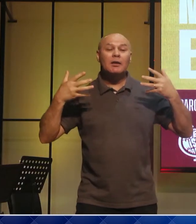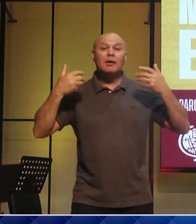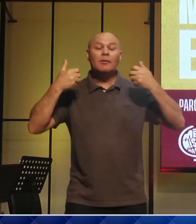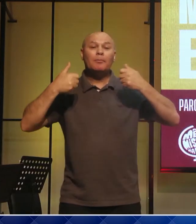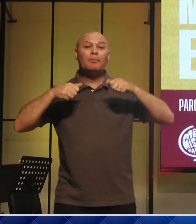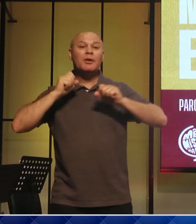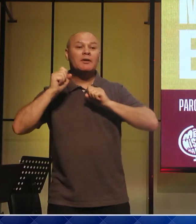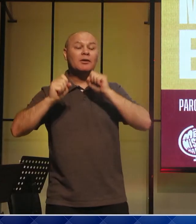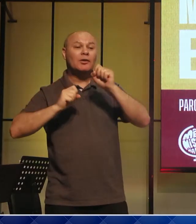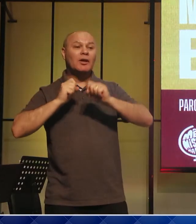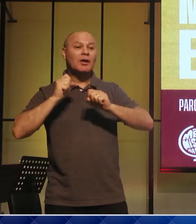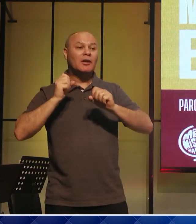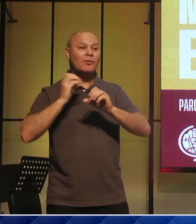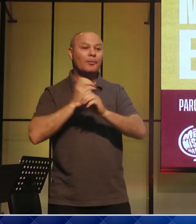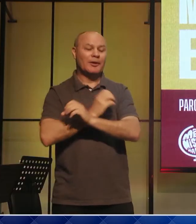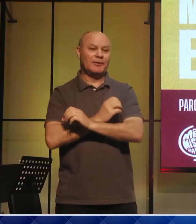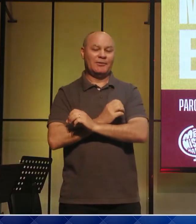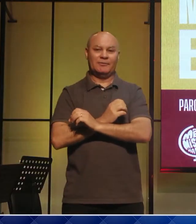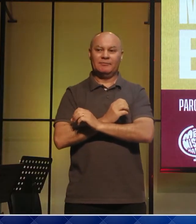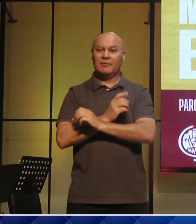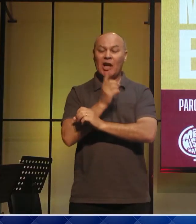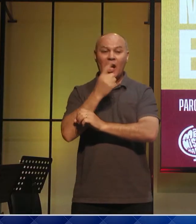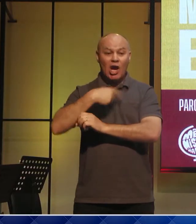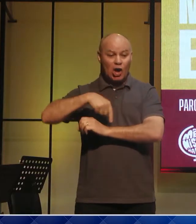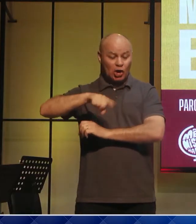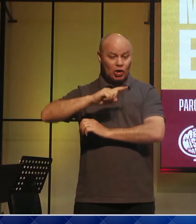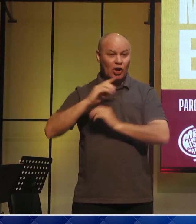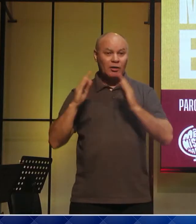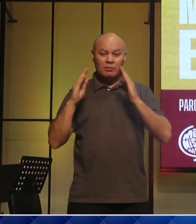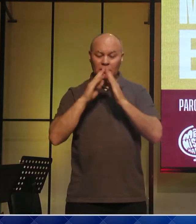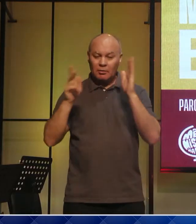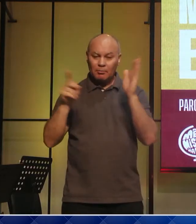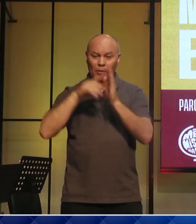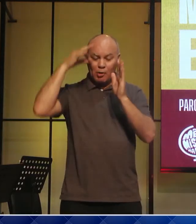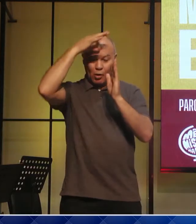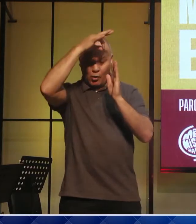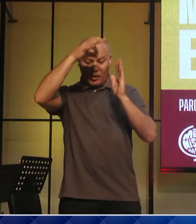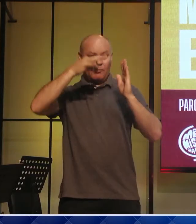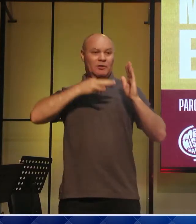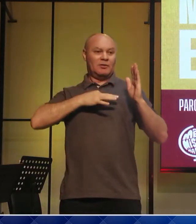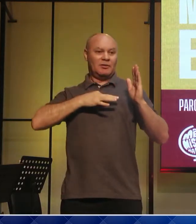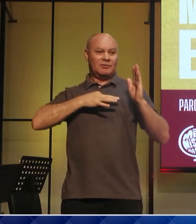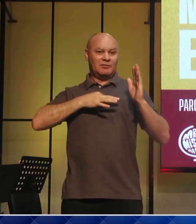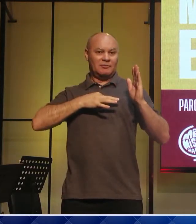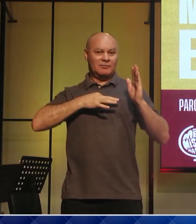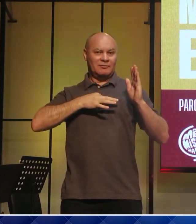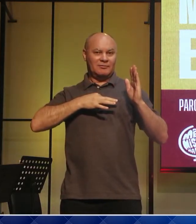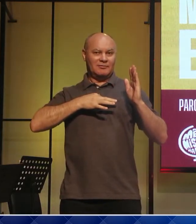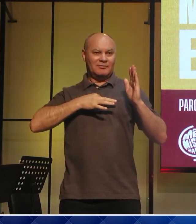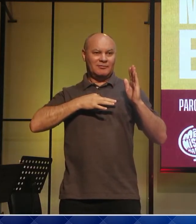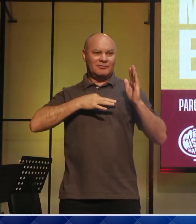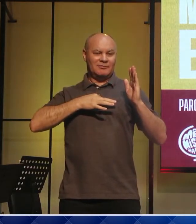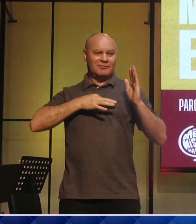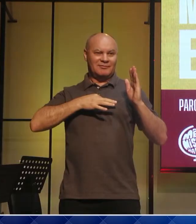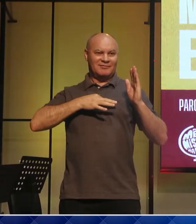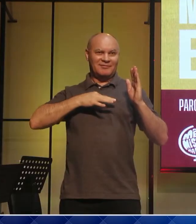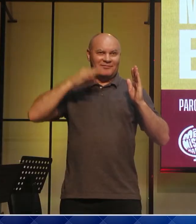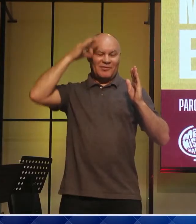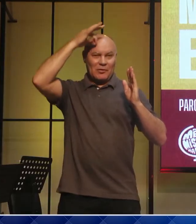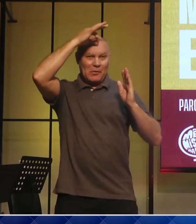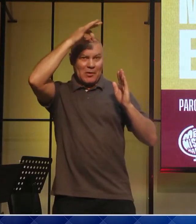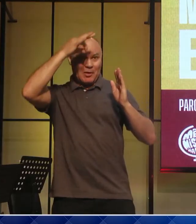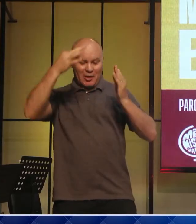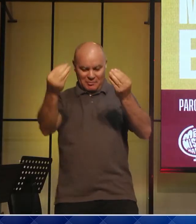Porque nós somos a casa do Espírito. E o Espírito Santo é o Espírito que nos dá alegria. E a Bíblia diz que a alegria